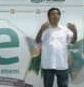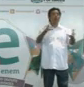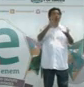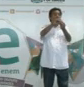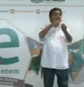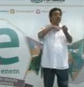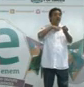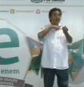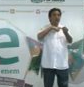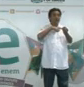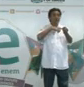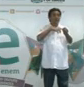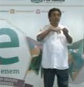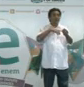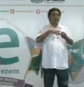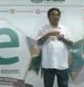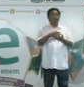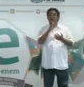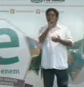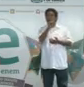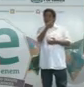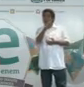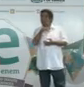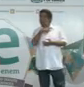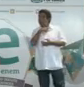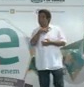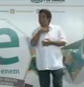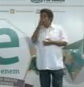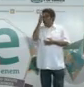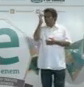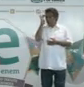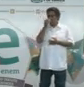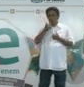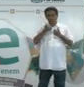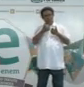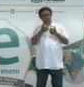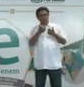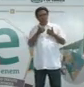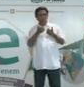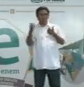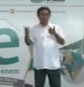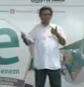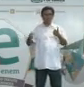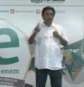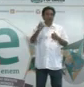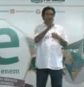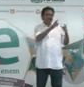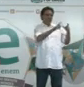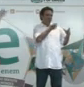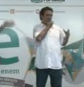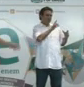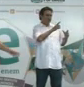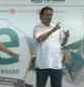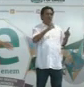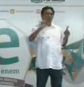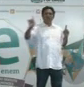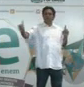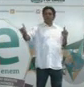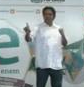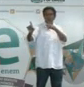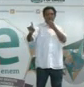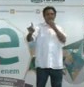tese que tem no Cortiço? Se você colocar uma pessoa de bem num lugar que não presta, onde só tem gente que não